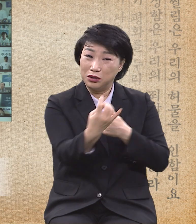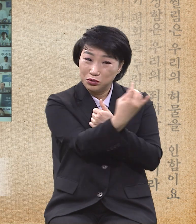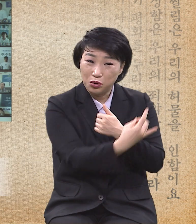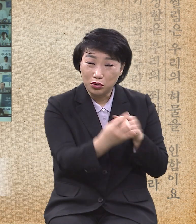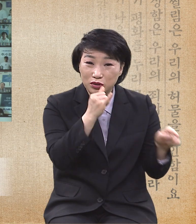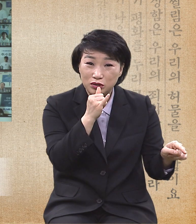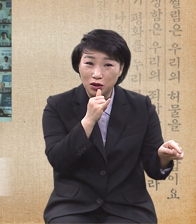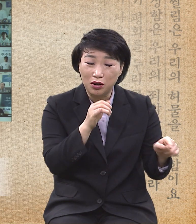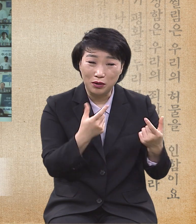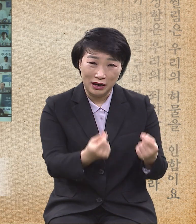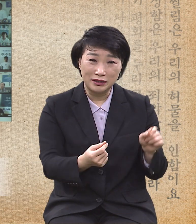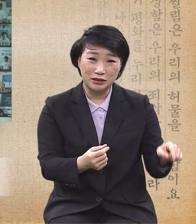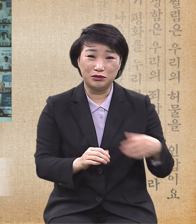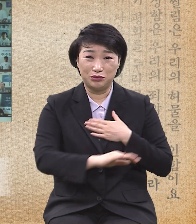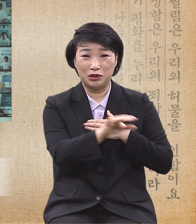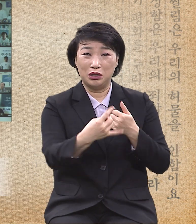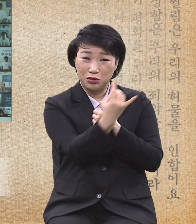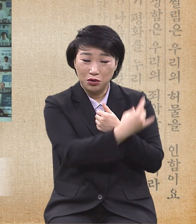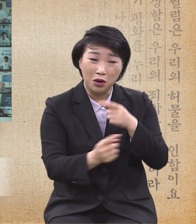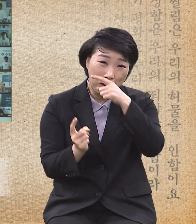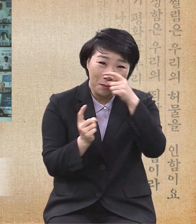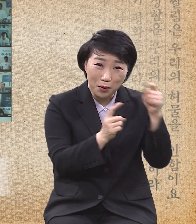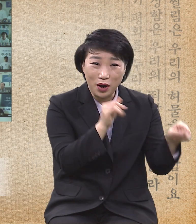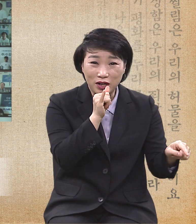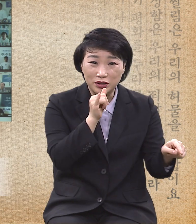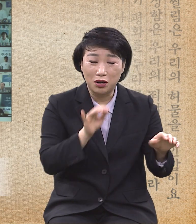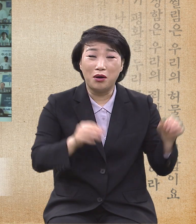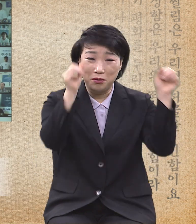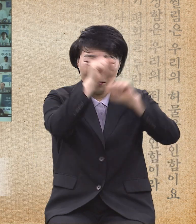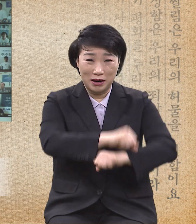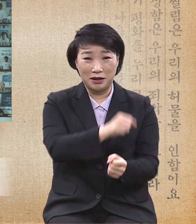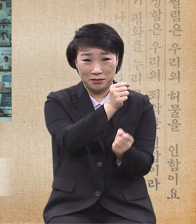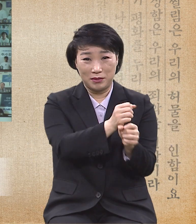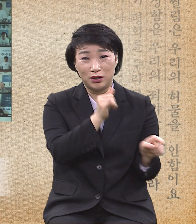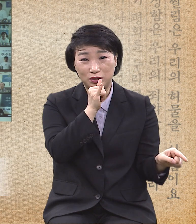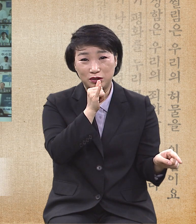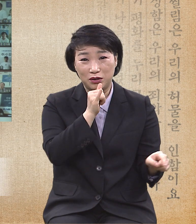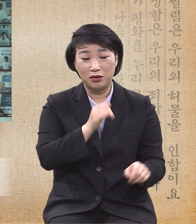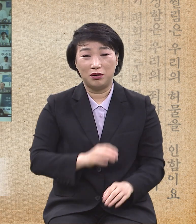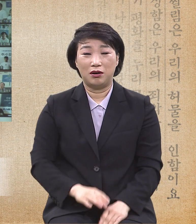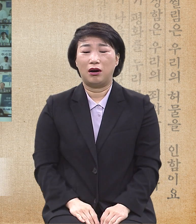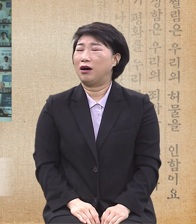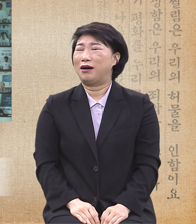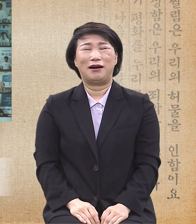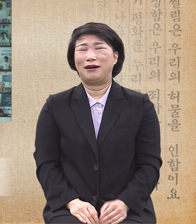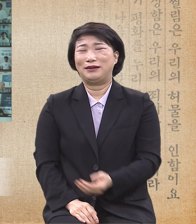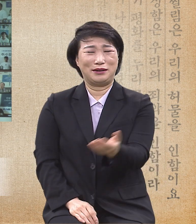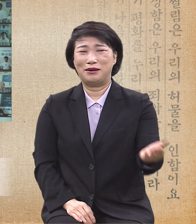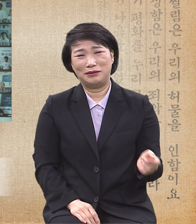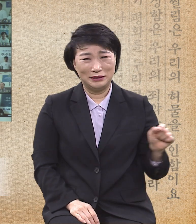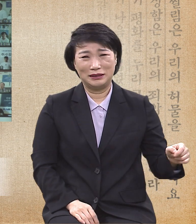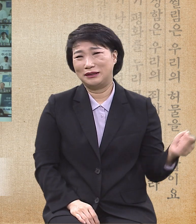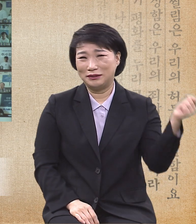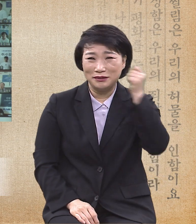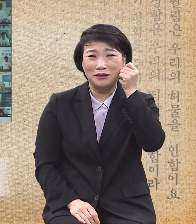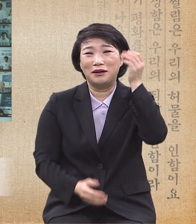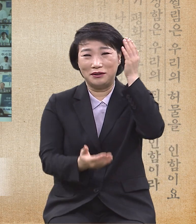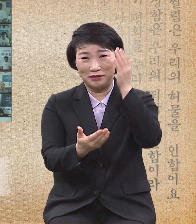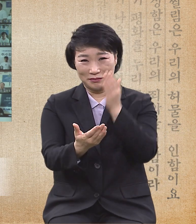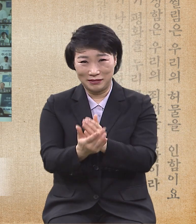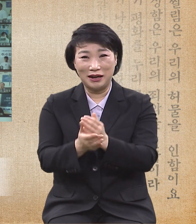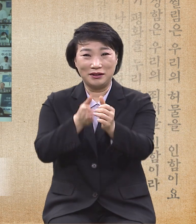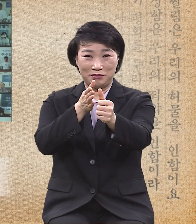것들을 이렇게 속여놓지 미혹해서 망하게 만들어. 절대 당해서는 안 된다 이